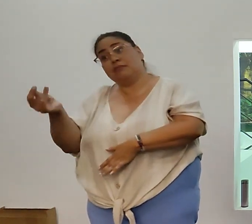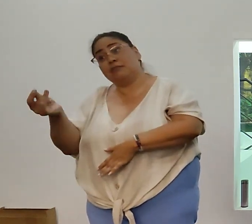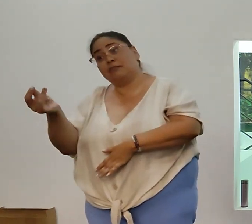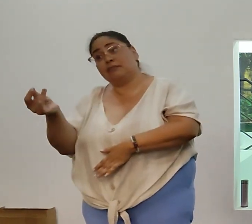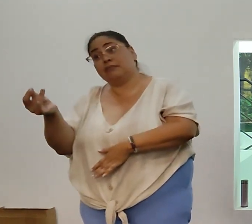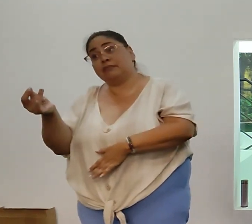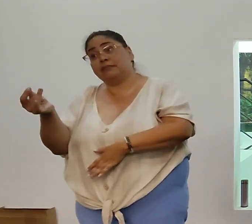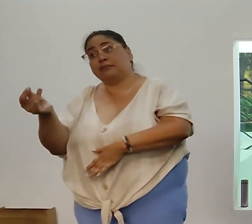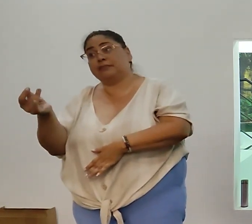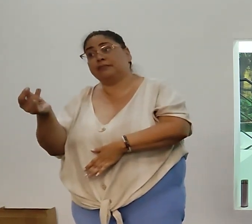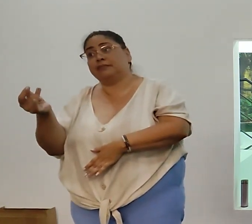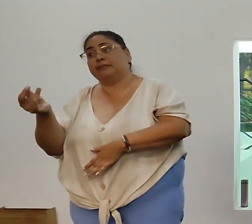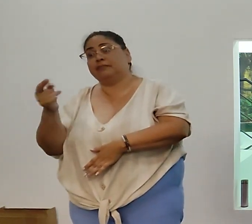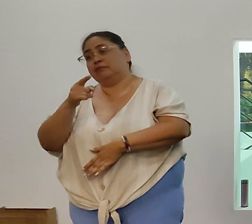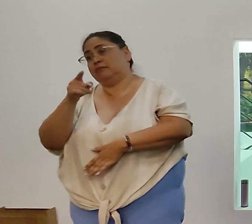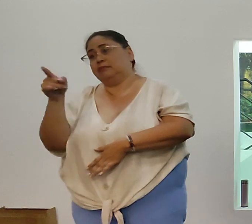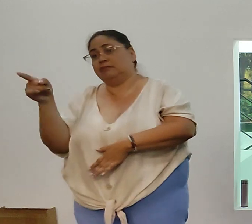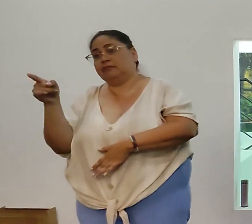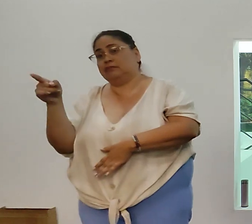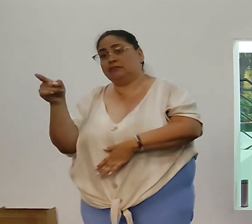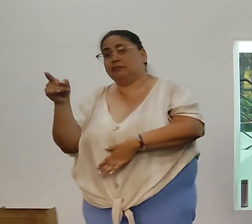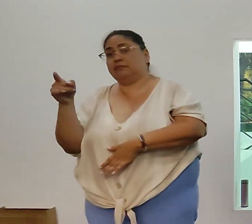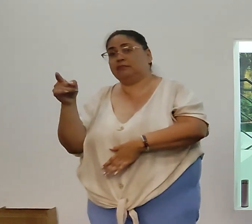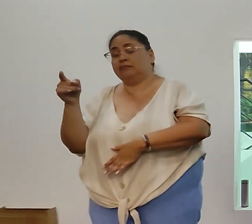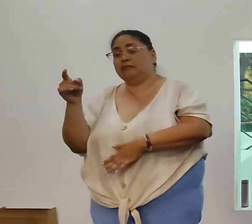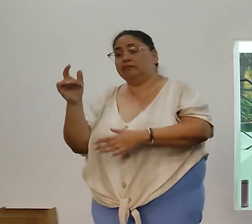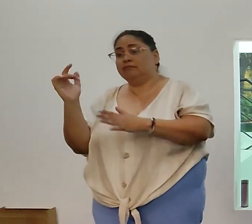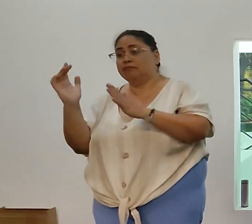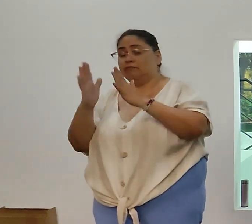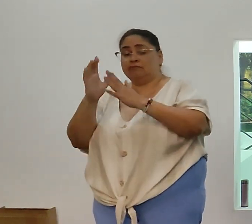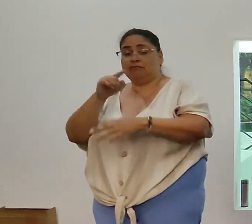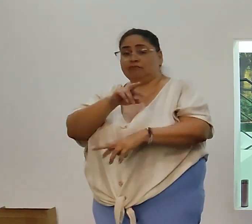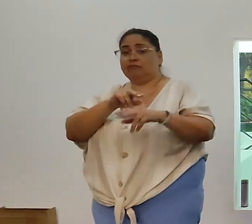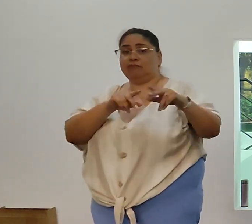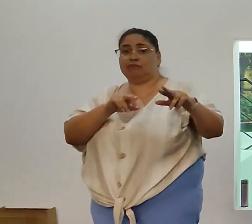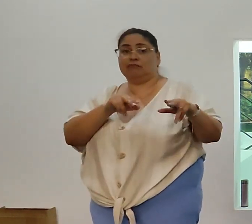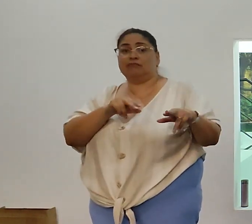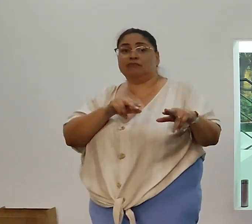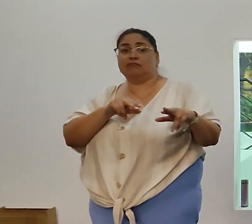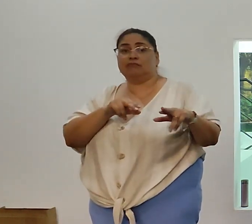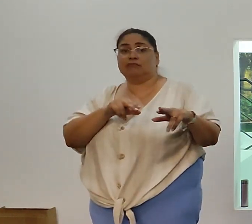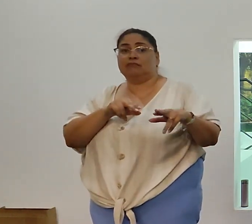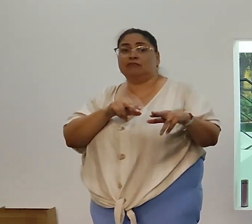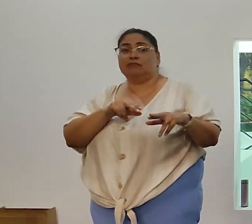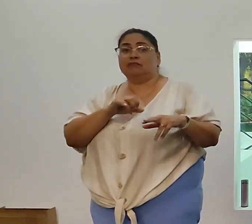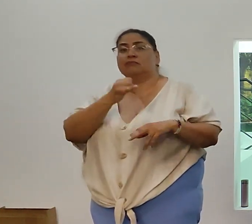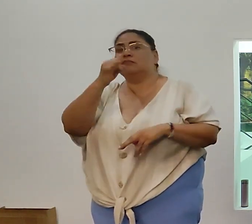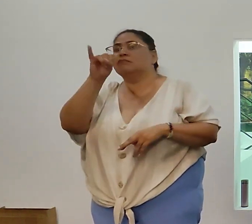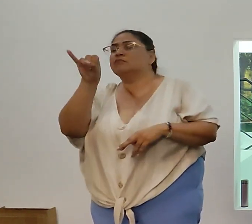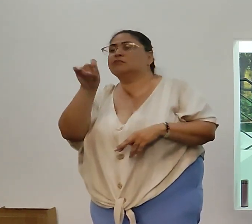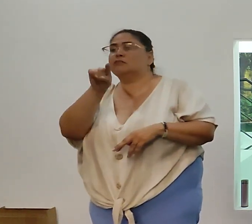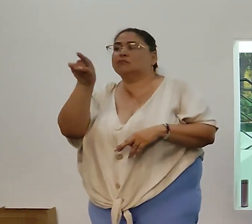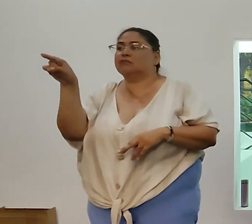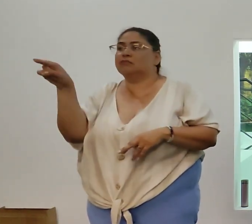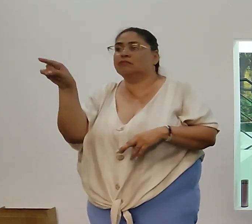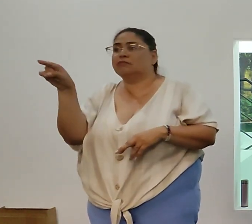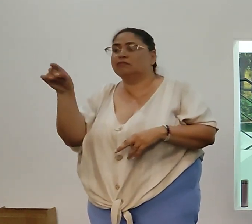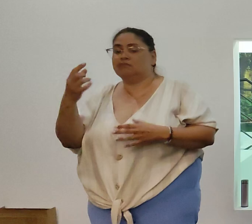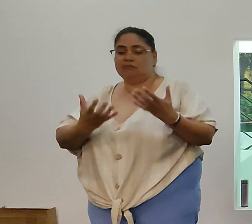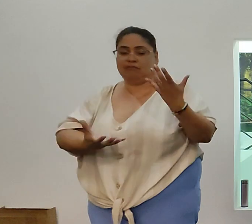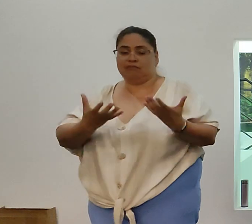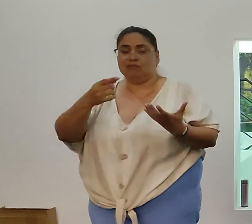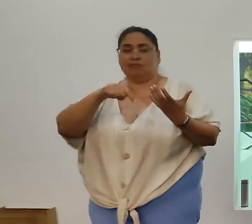Amanhã, espero que ninguém aqui se depare como este rico. Mas e se amanhã você estiver